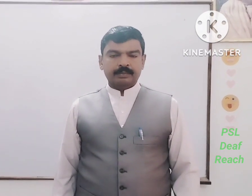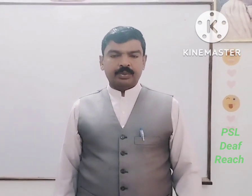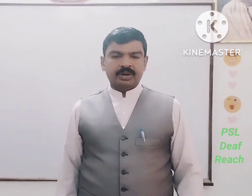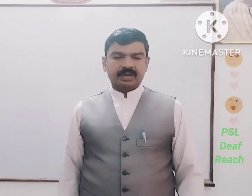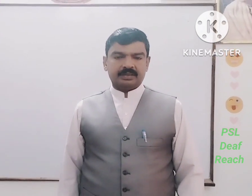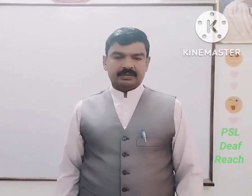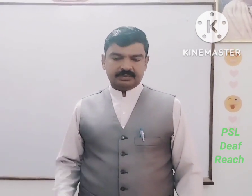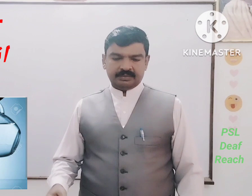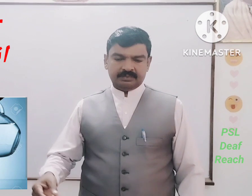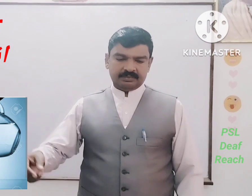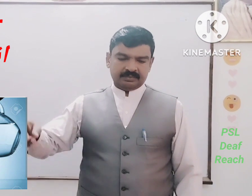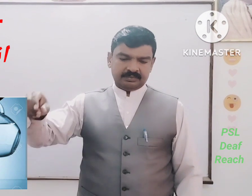poor,